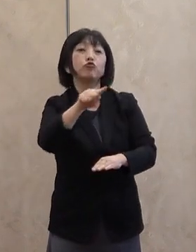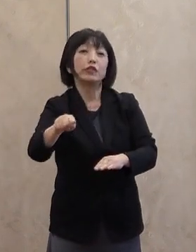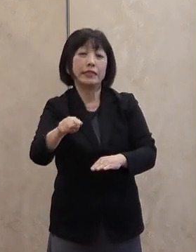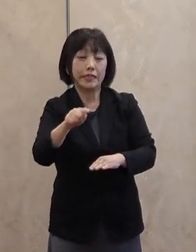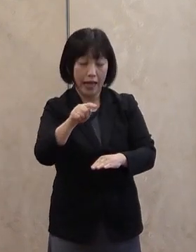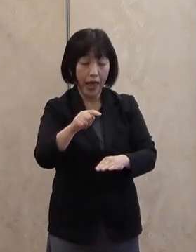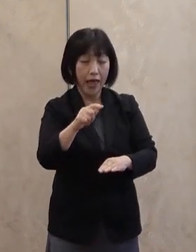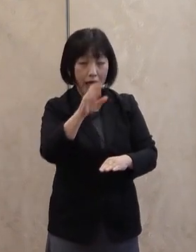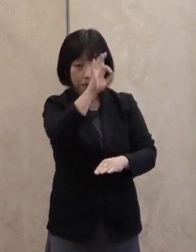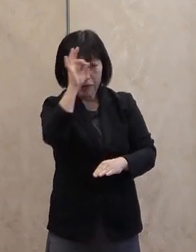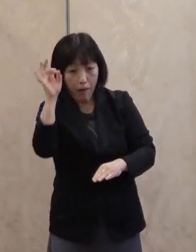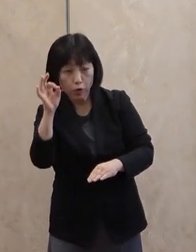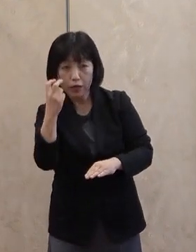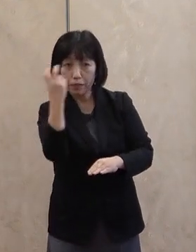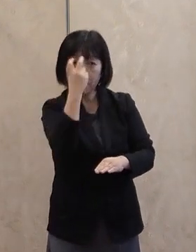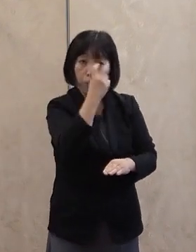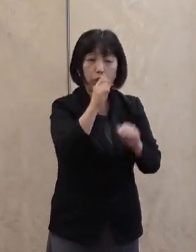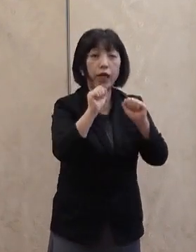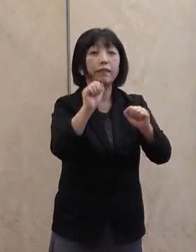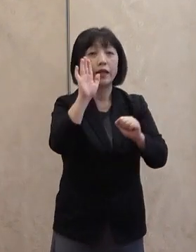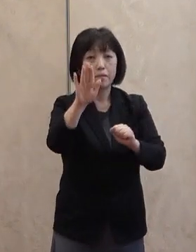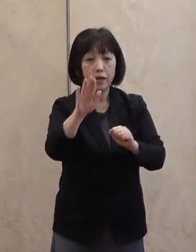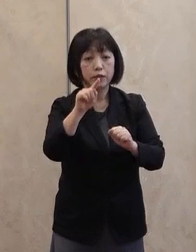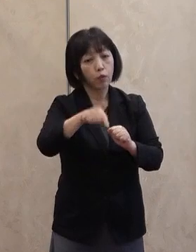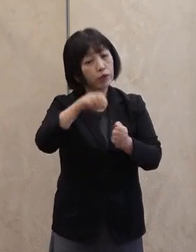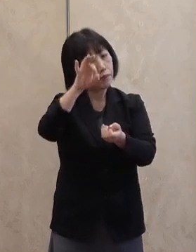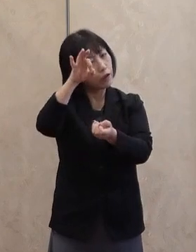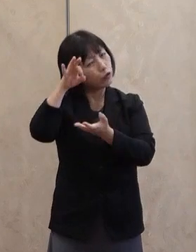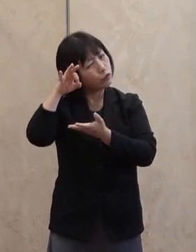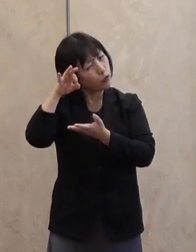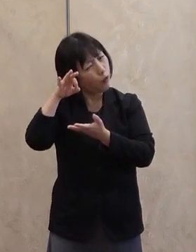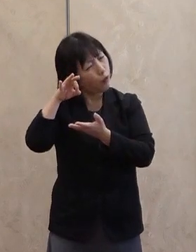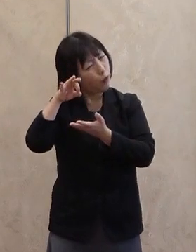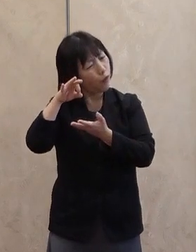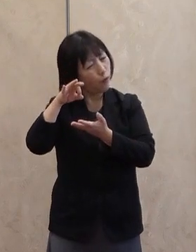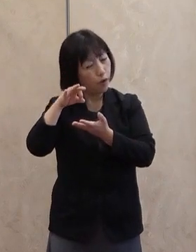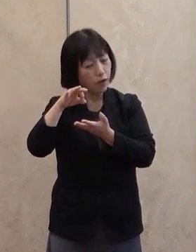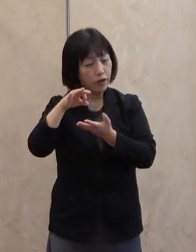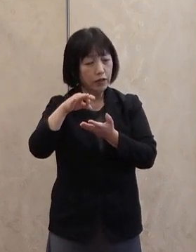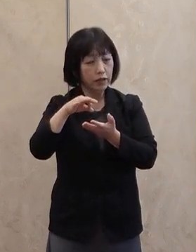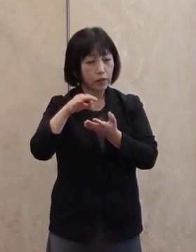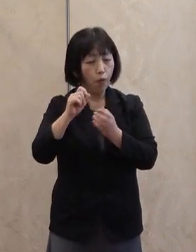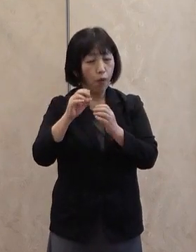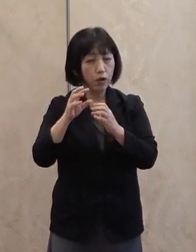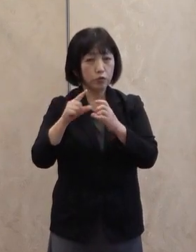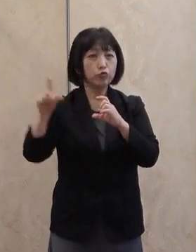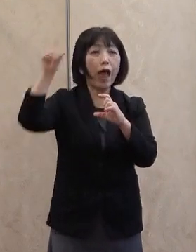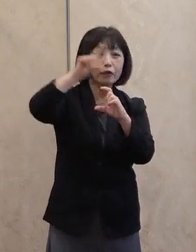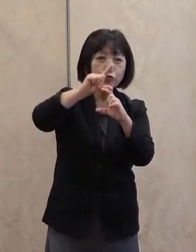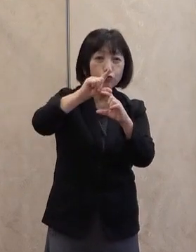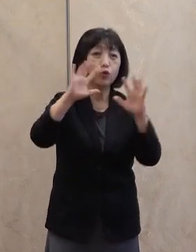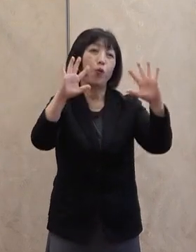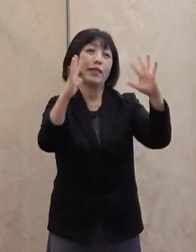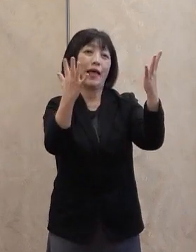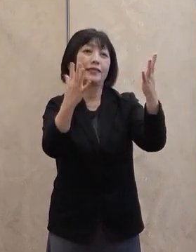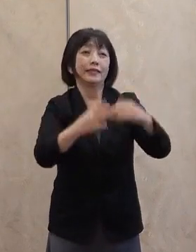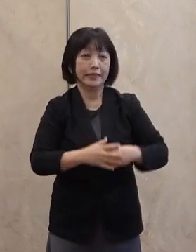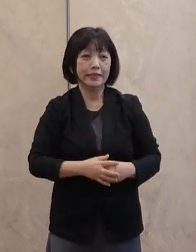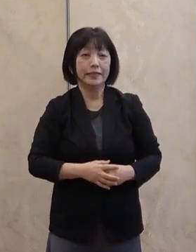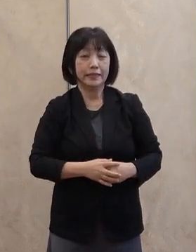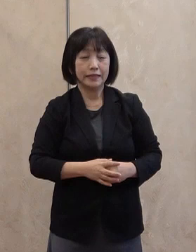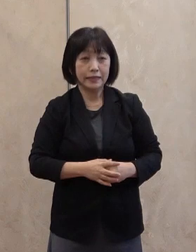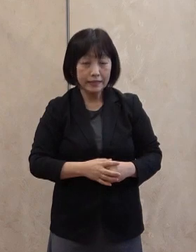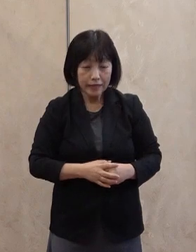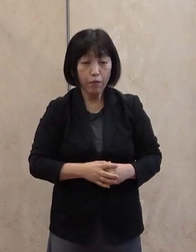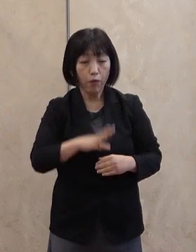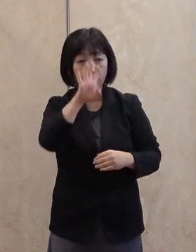、ここに特別な人件費という、人件費は当然もともとかかりますから増加ということはありませんが、 この